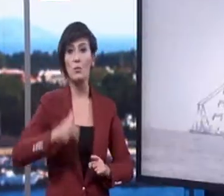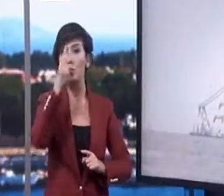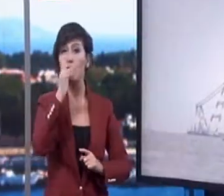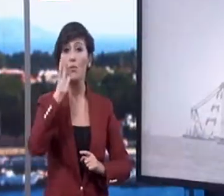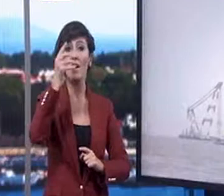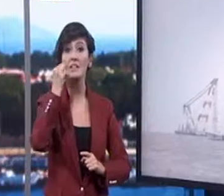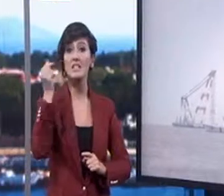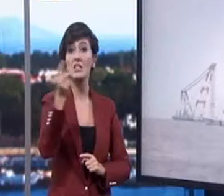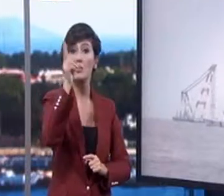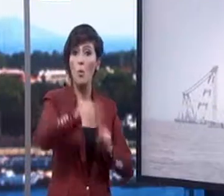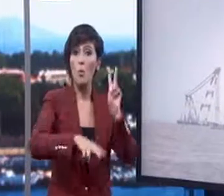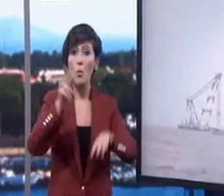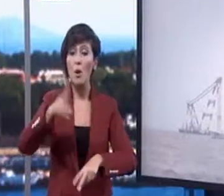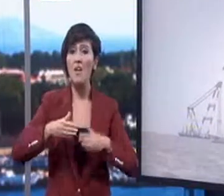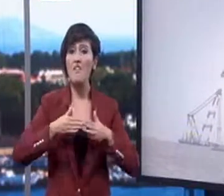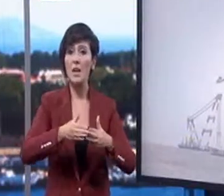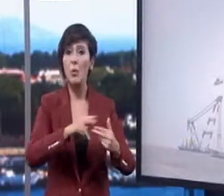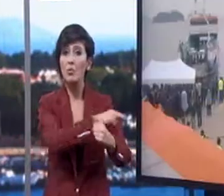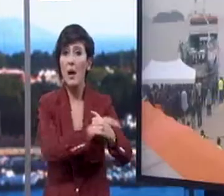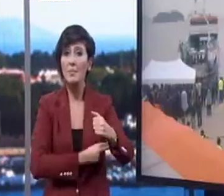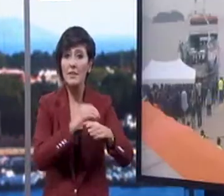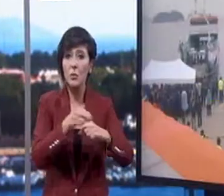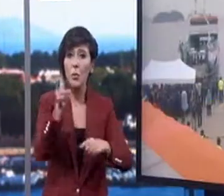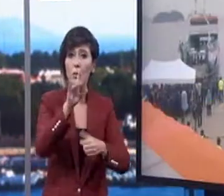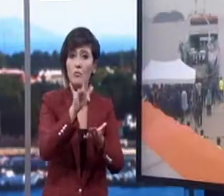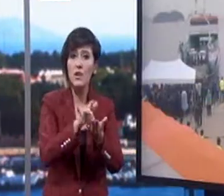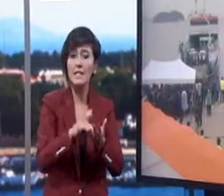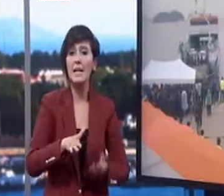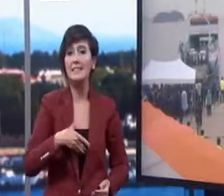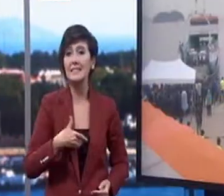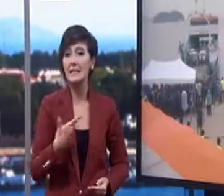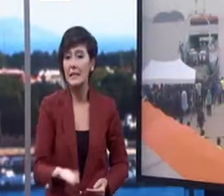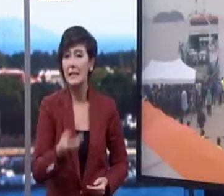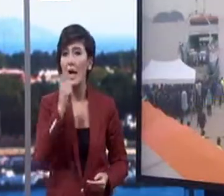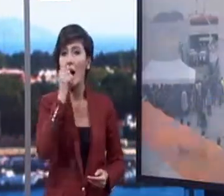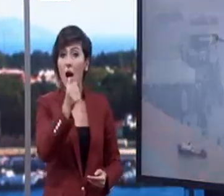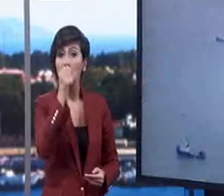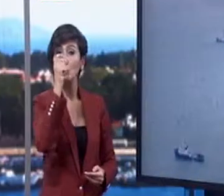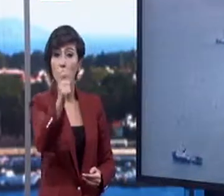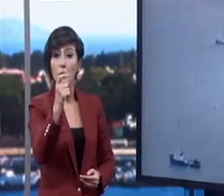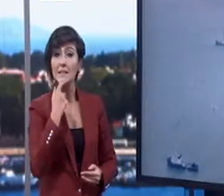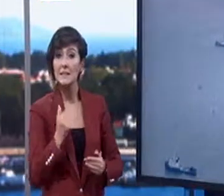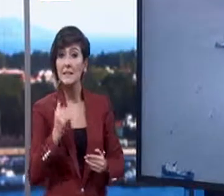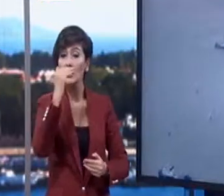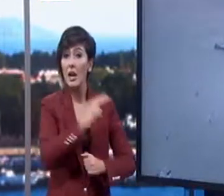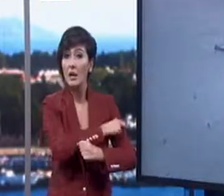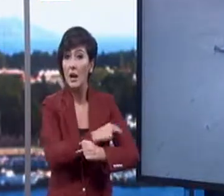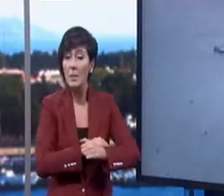kişinin hayatını kaybettiği feribot kaptanı için ölüm cezası talep etti. 69 yaşındaki kaptan kaza sonrasında